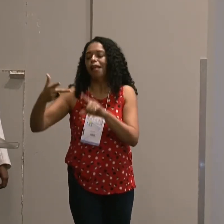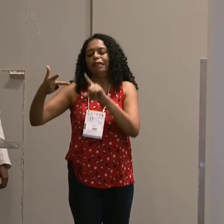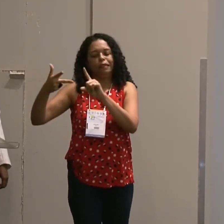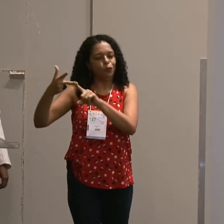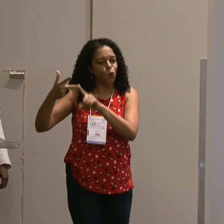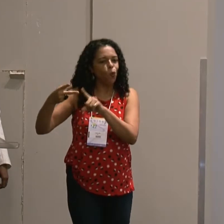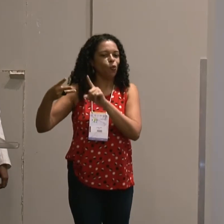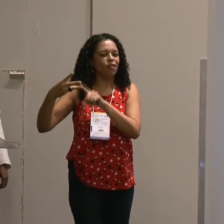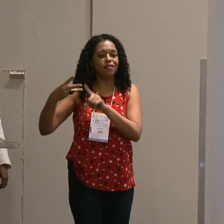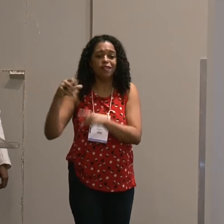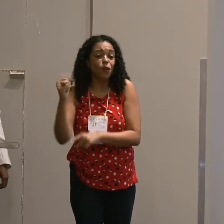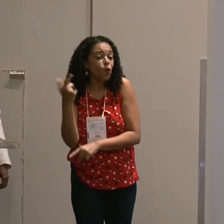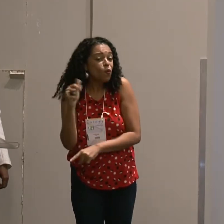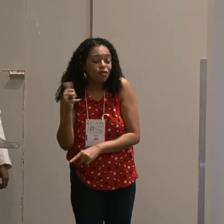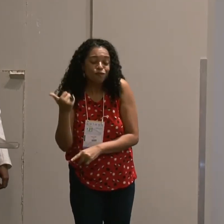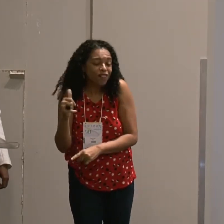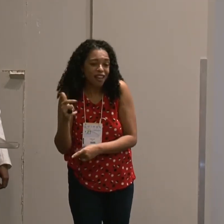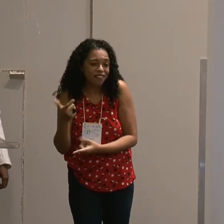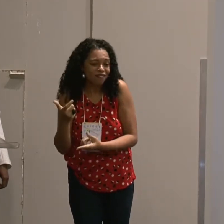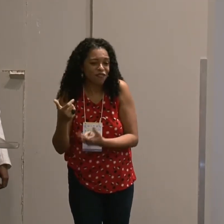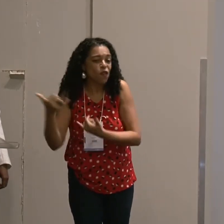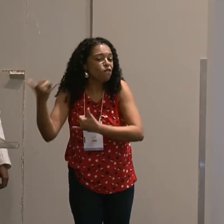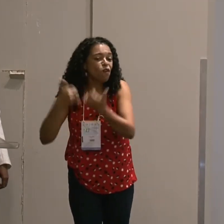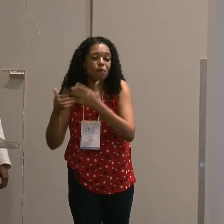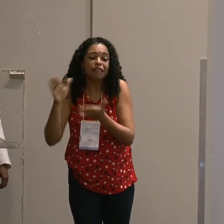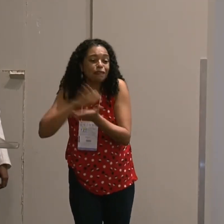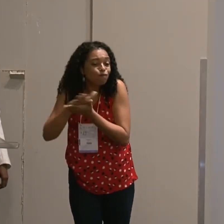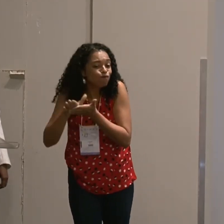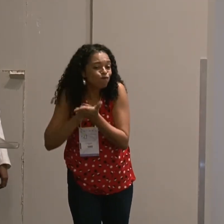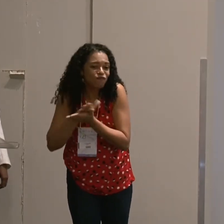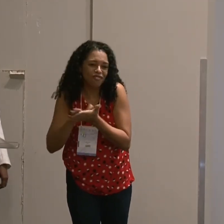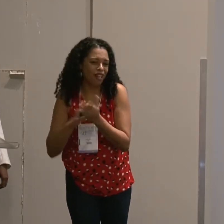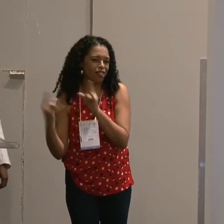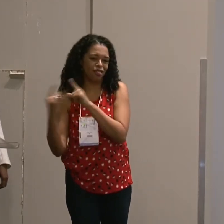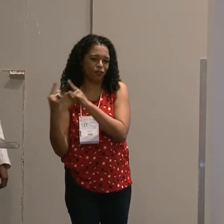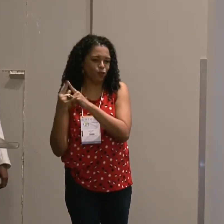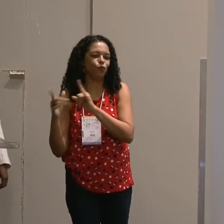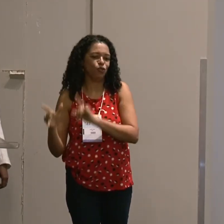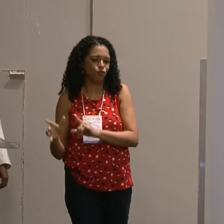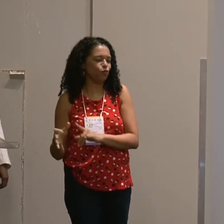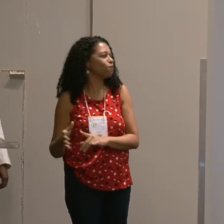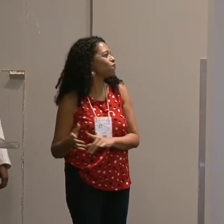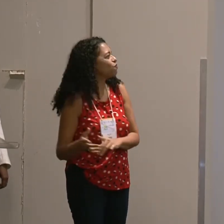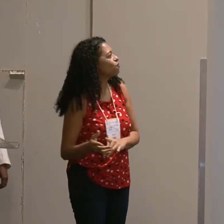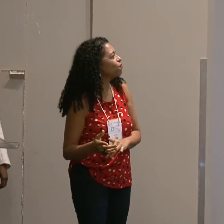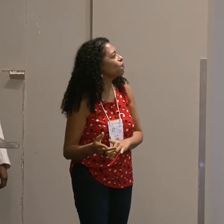do INIS o segundo e terceiro eu não encontro não se tem informações do INIS